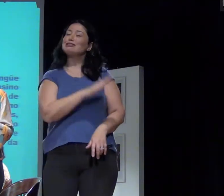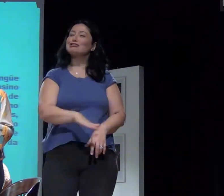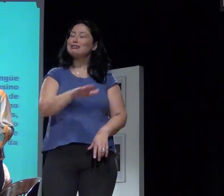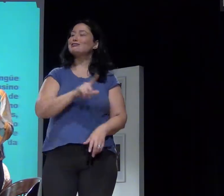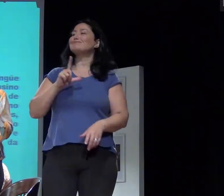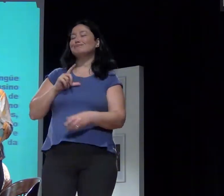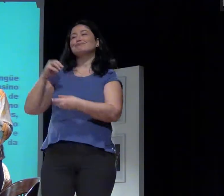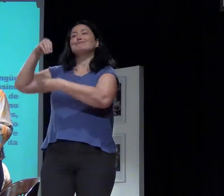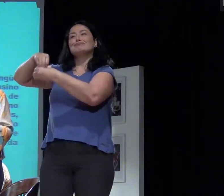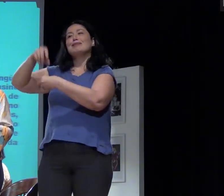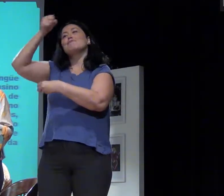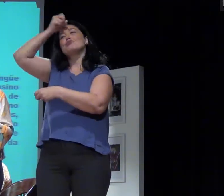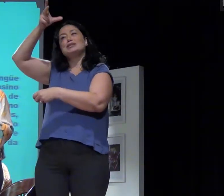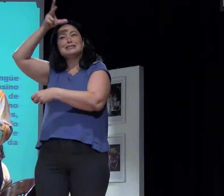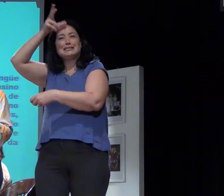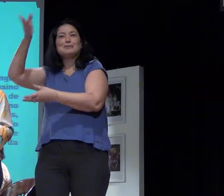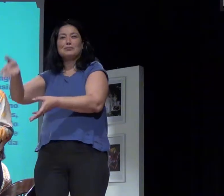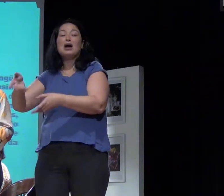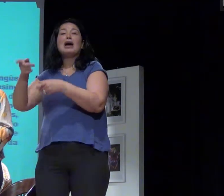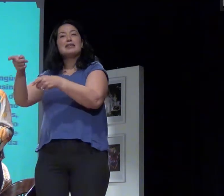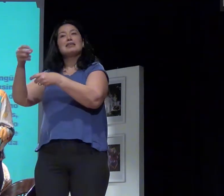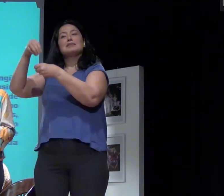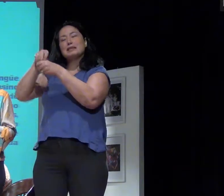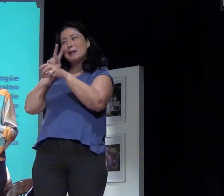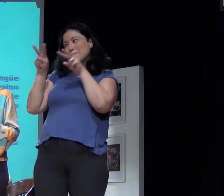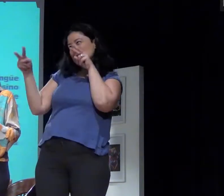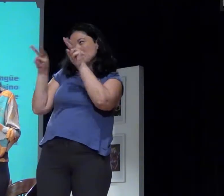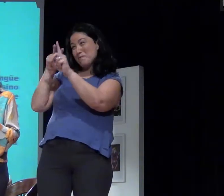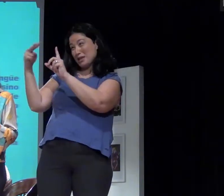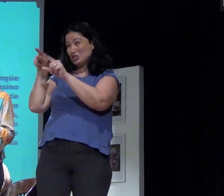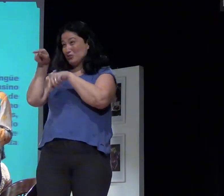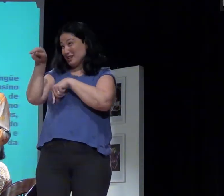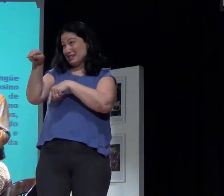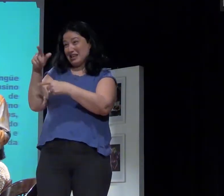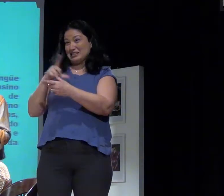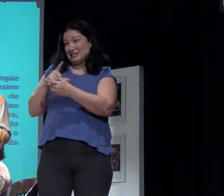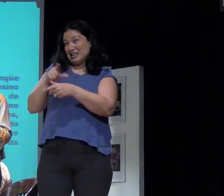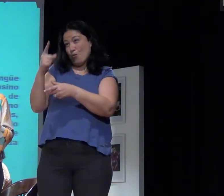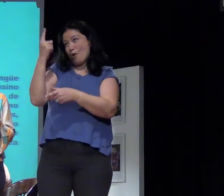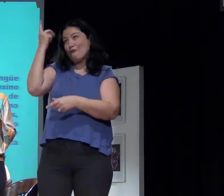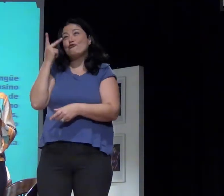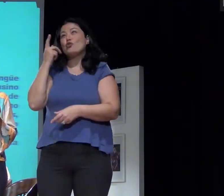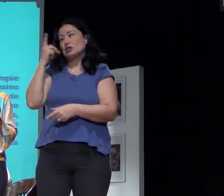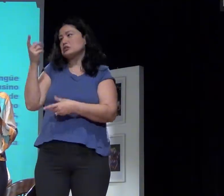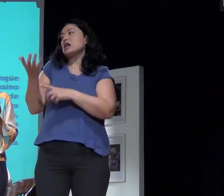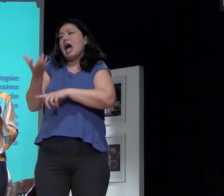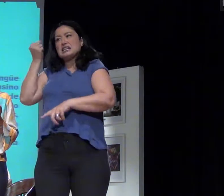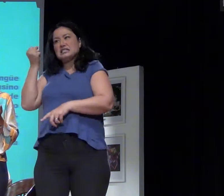nas escolas do município, né? Dentro dessa perspectiva da inclusão. Existe lá em Fortaleza uma escola que